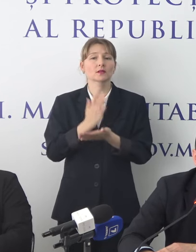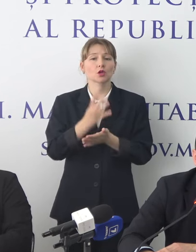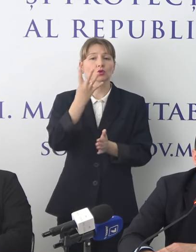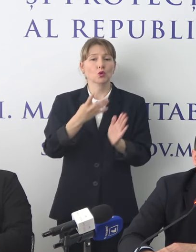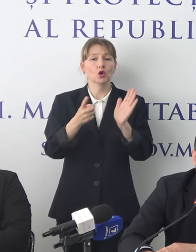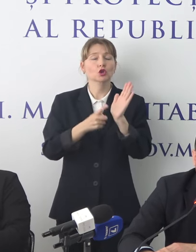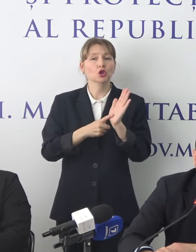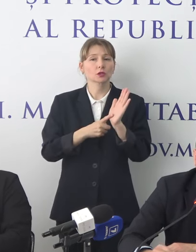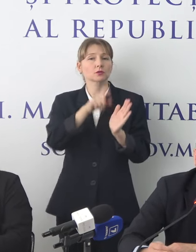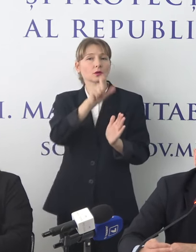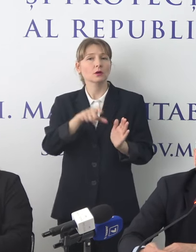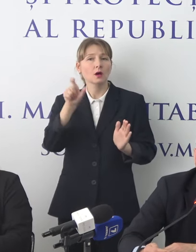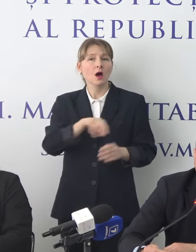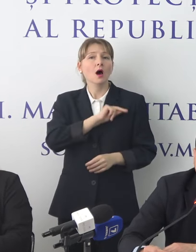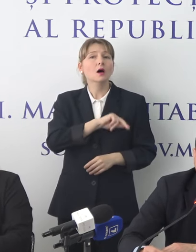colegi,